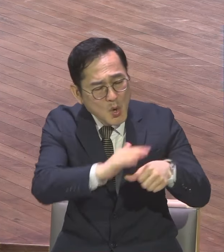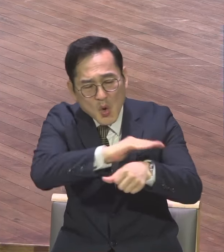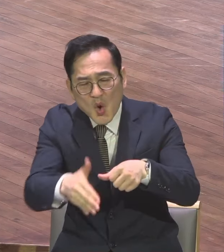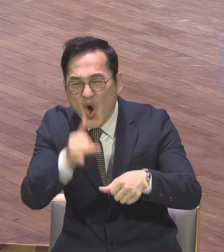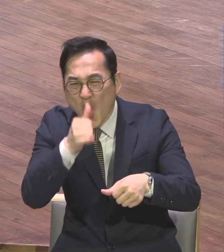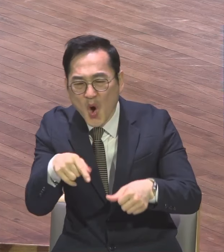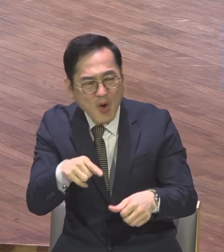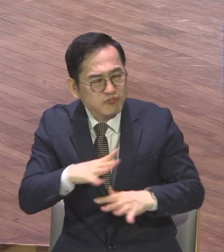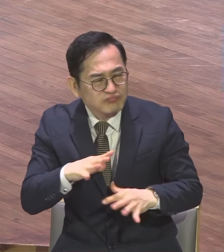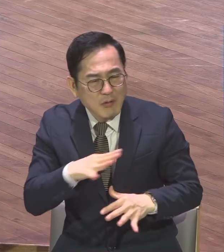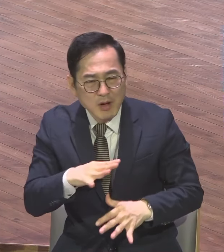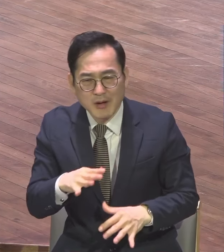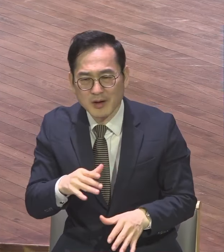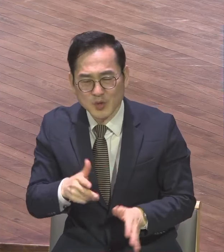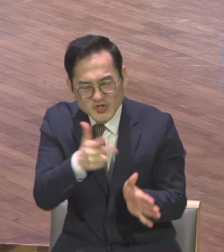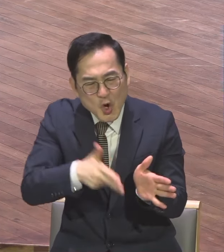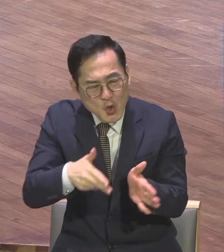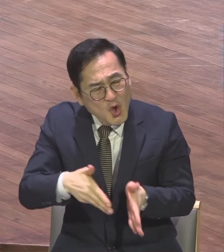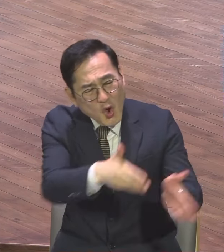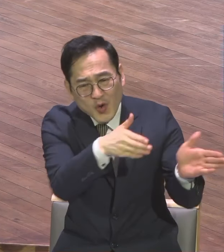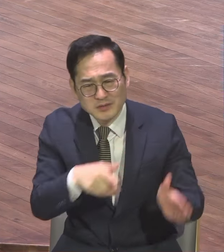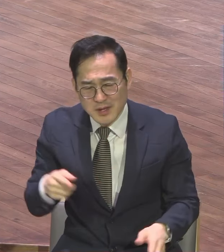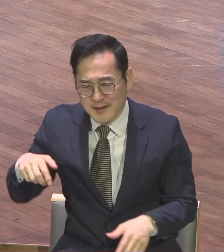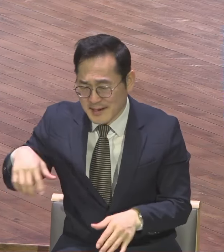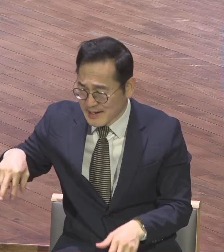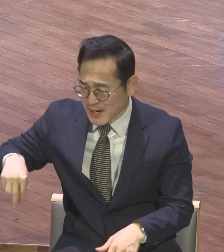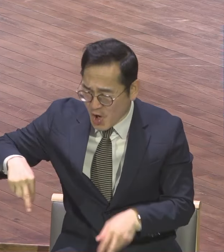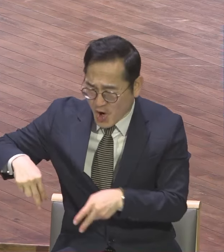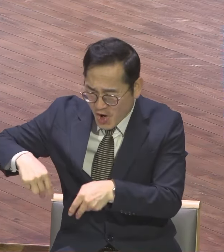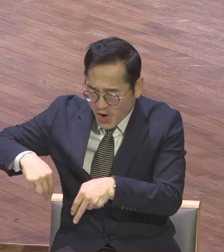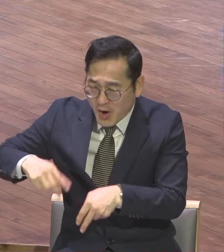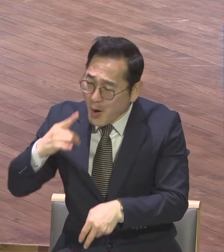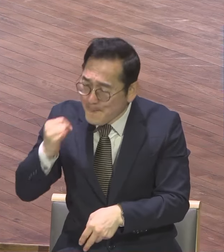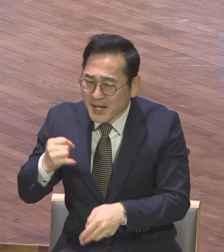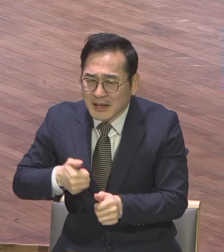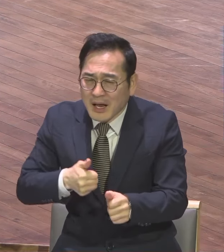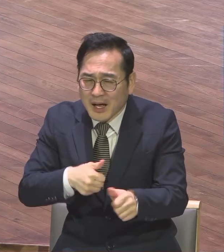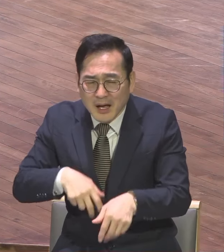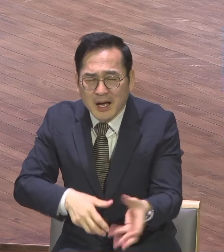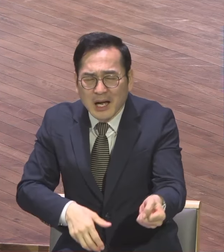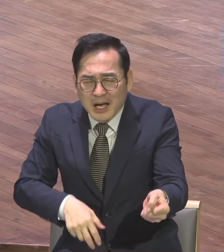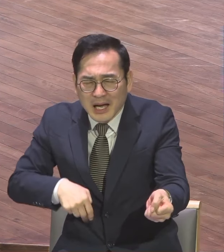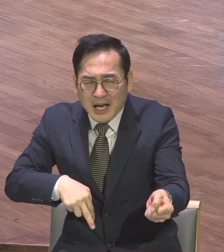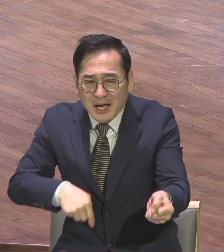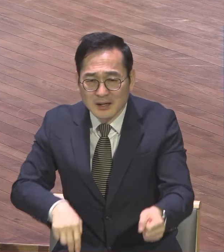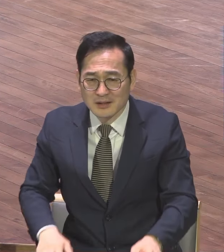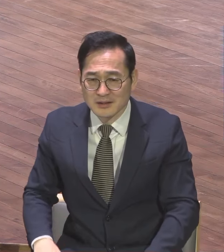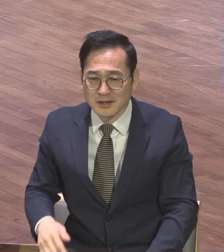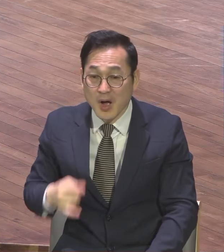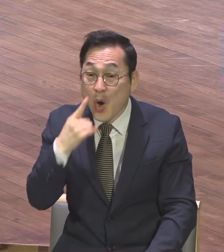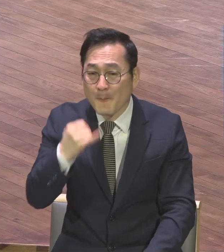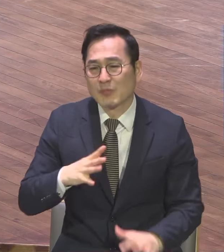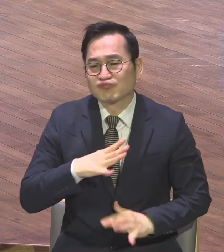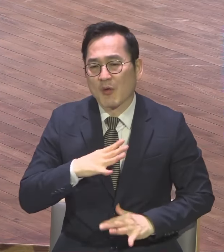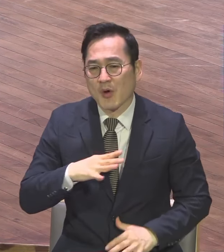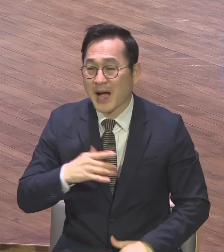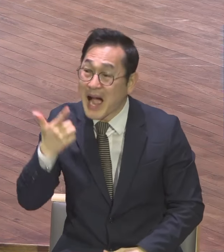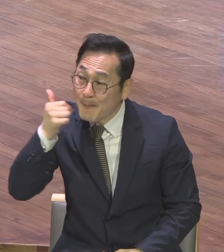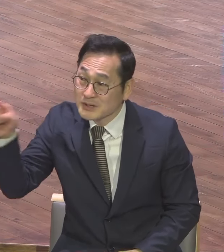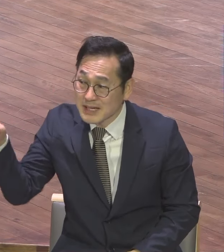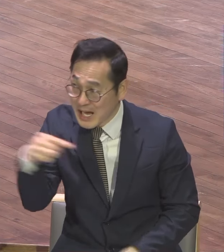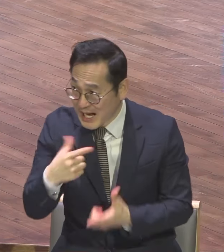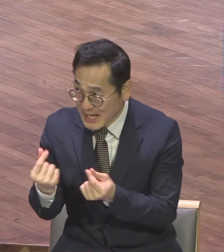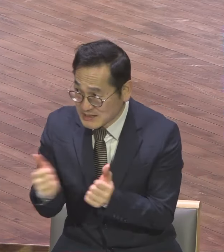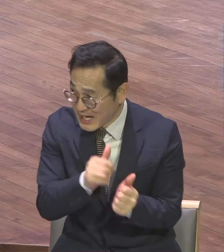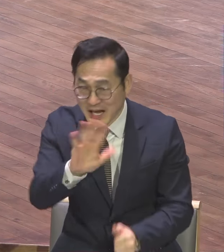철도를 거쳐가지고 여자아이 혼자서 가기 힘든 코스예요. 그러니까 나를 남자라고 데려간 거예요. 아버지는 안 가지.